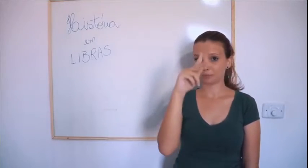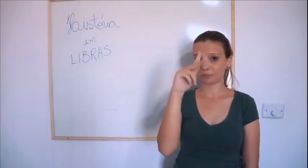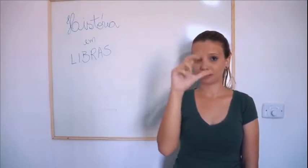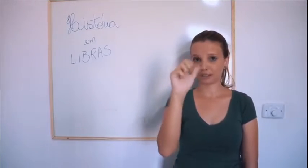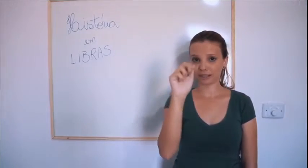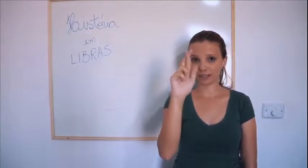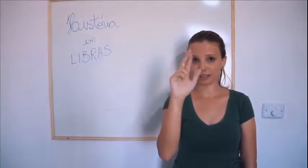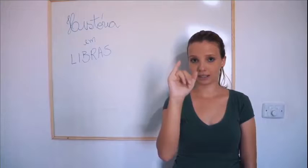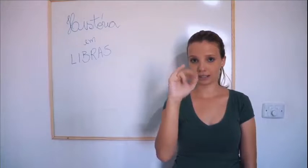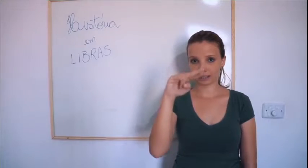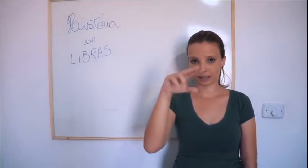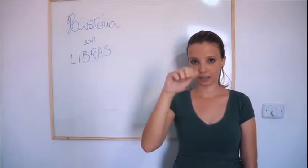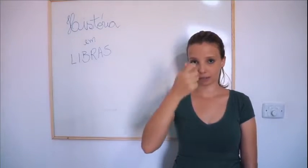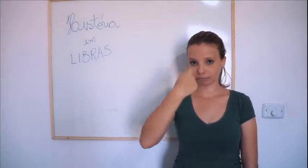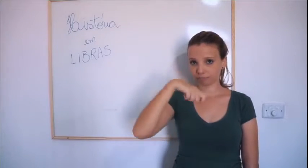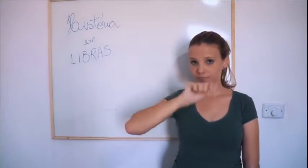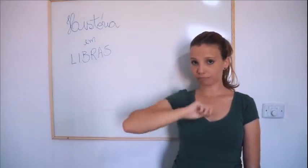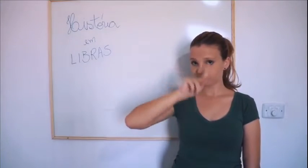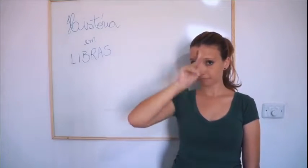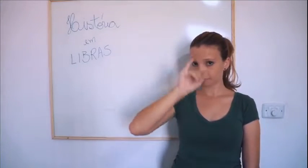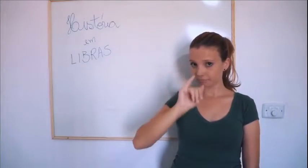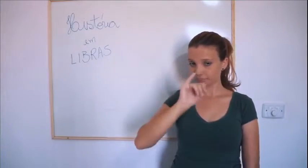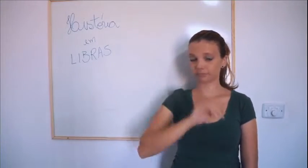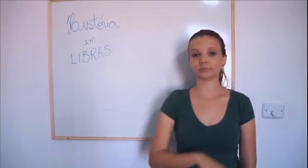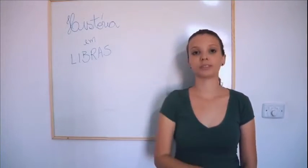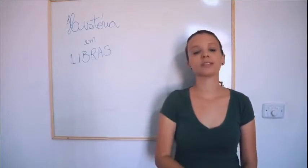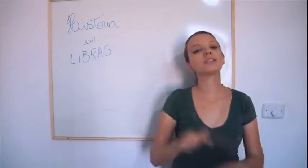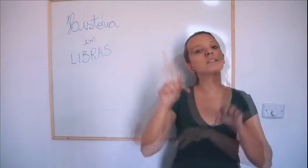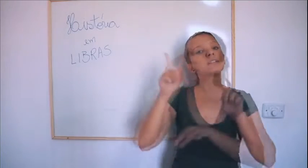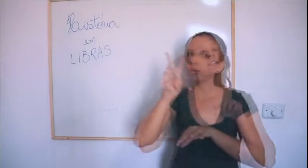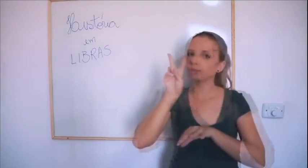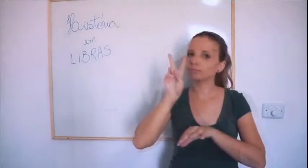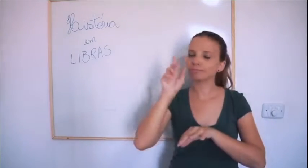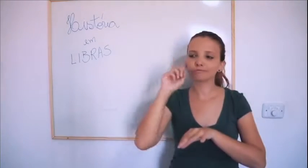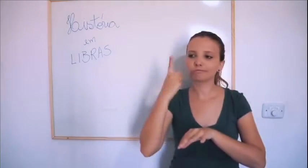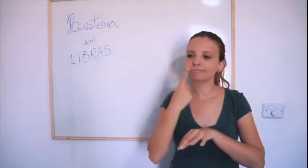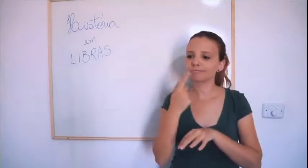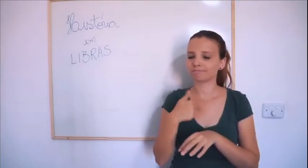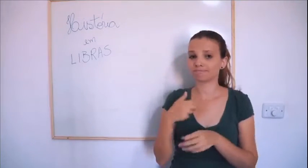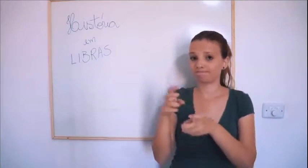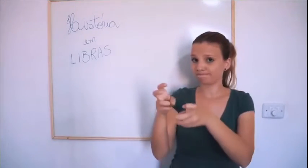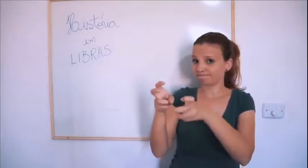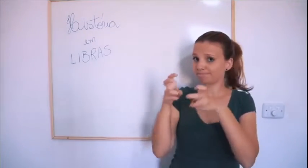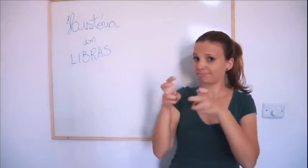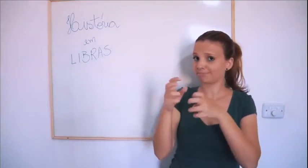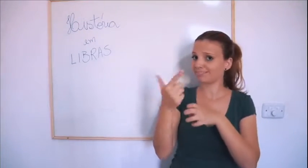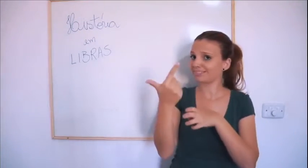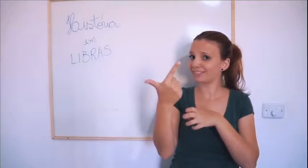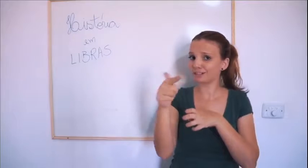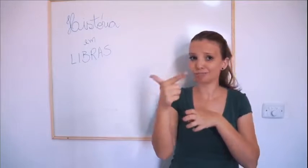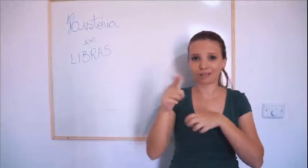Olá, meu nome é Karina. Meu sinal é esse. Depois de trabalhar ensinando história para